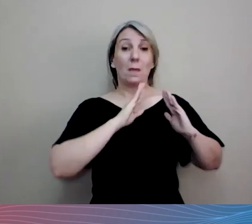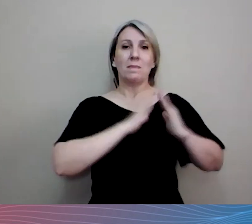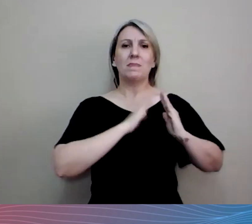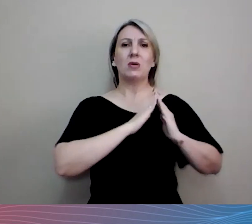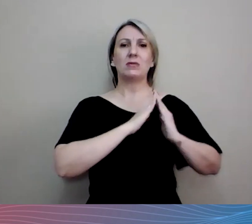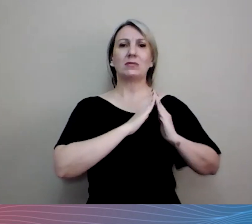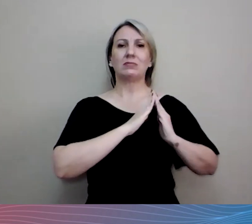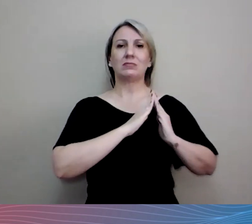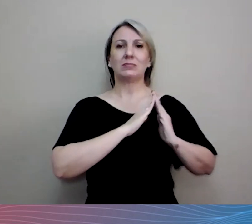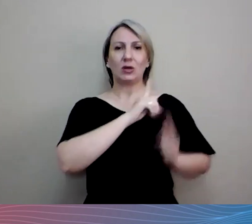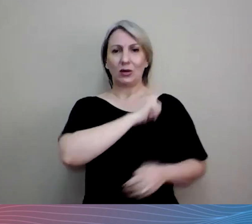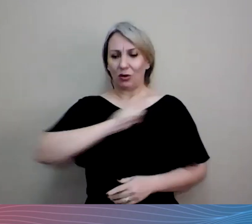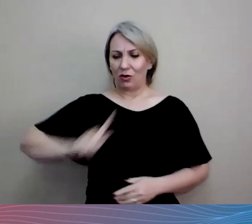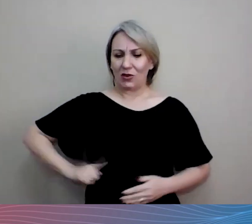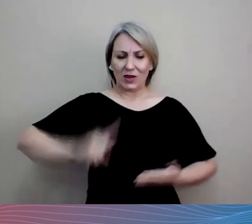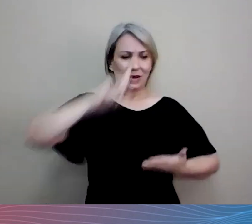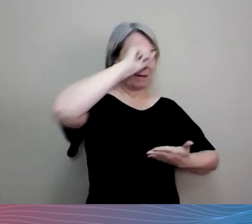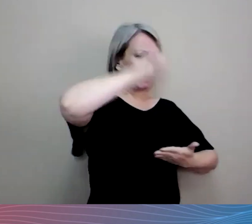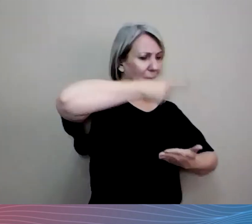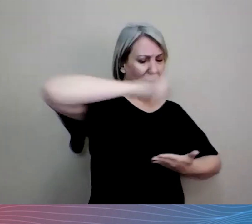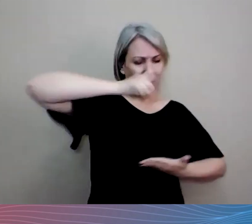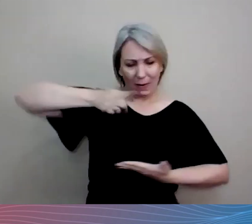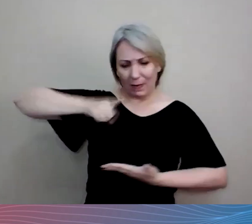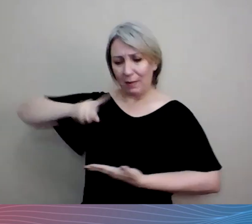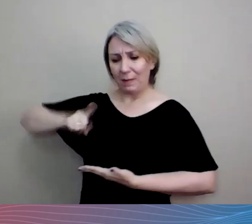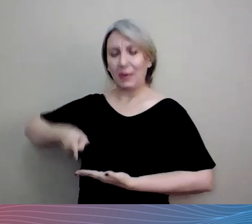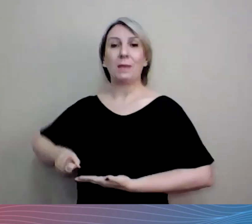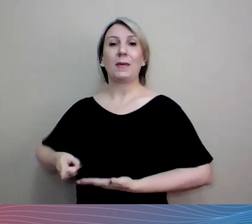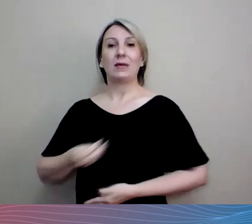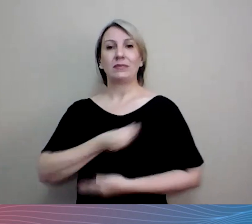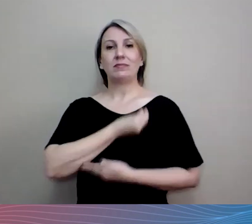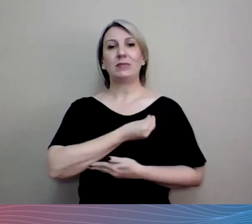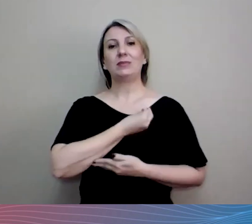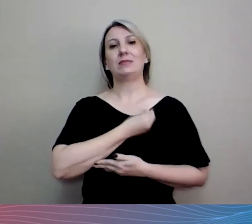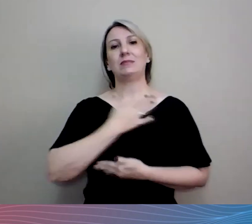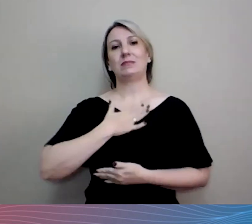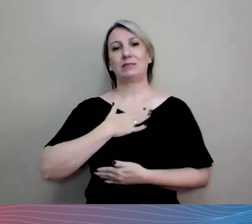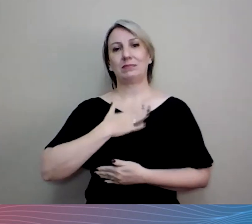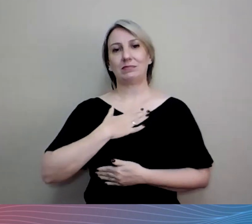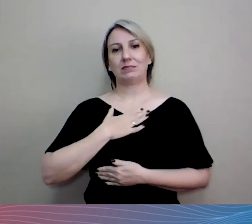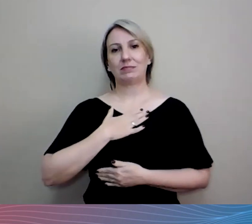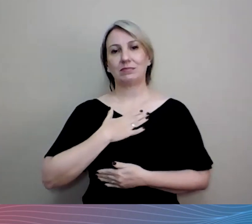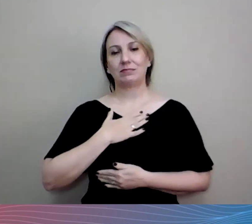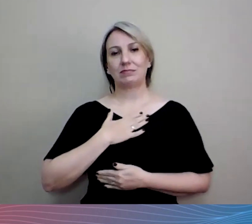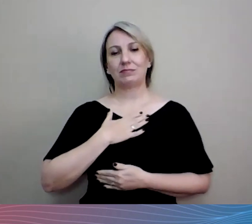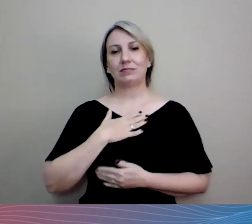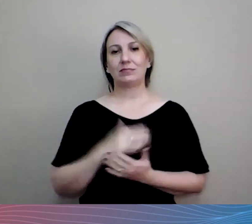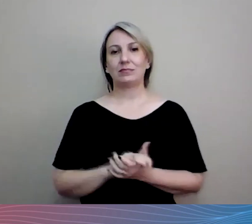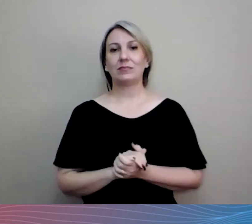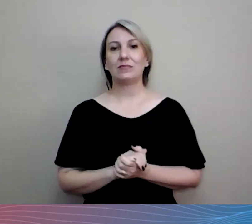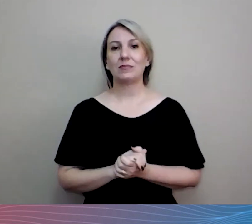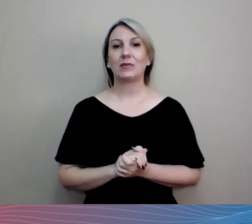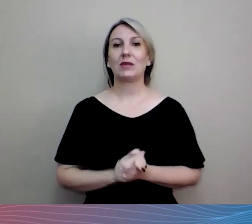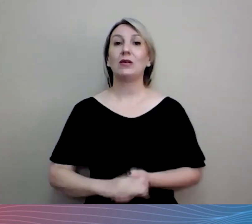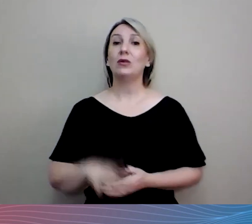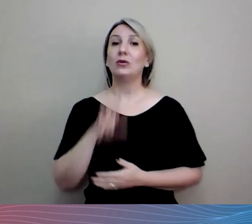Ele comande o nosso ser, tá? Então é dessa forma, irmãos, que nós vamos conhecer juntamente com todos os